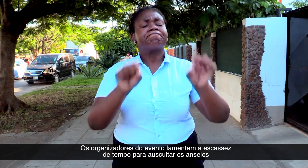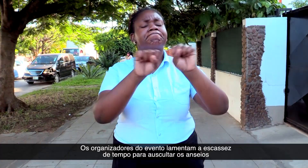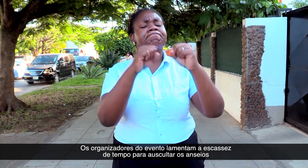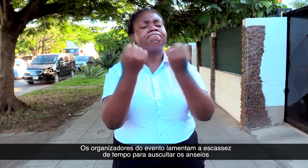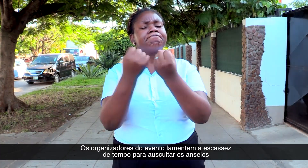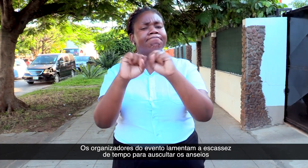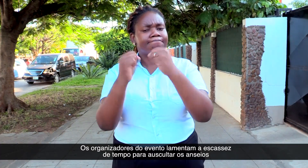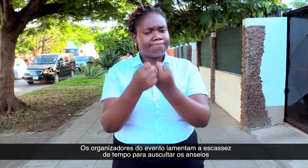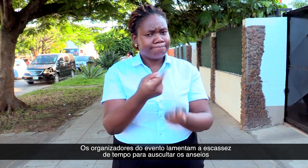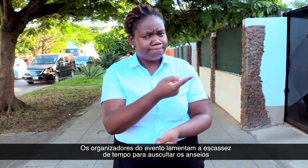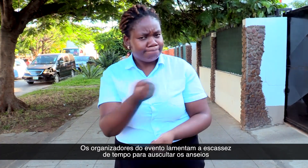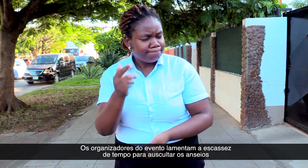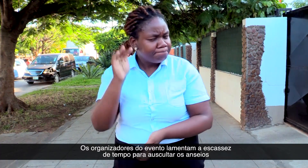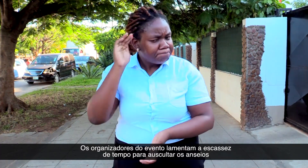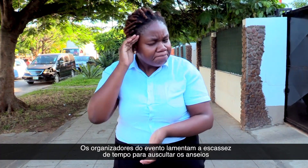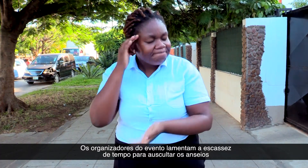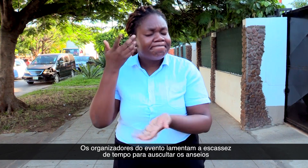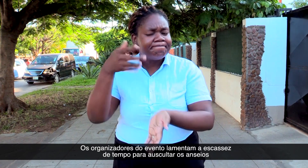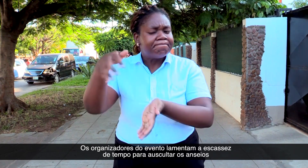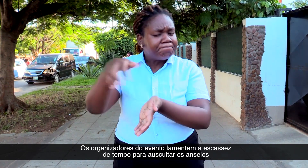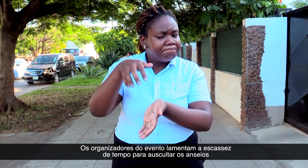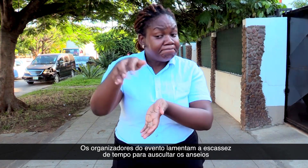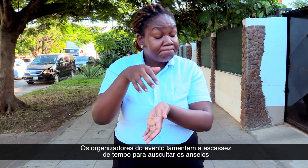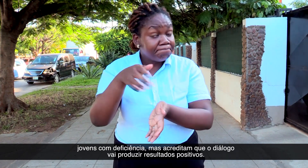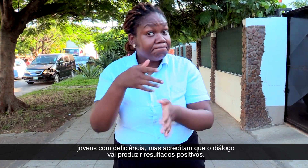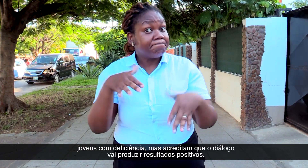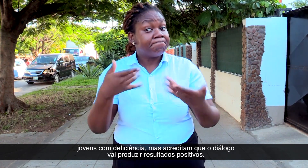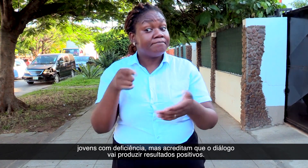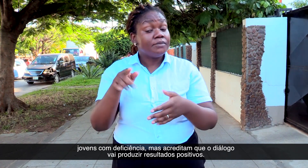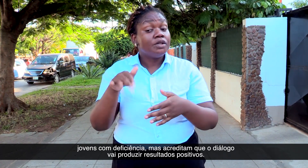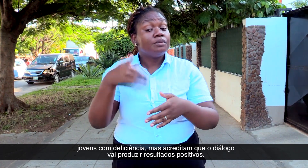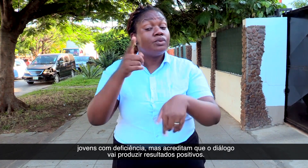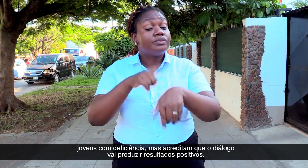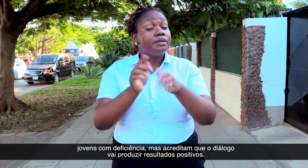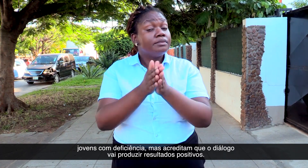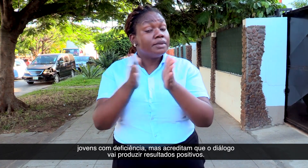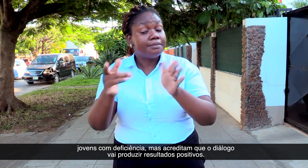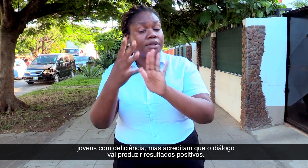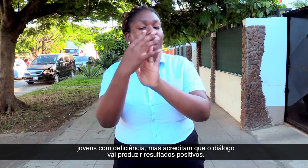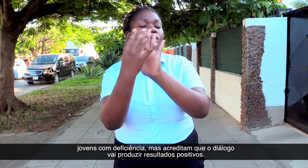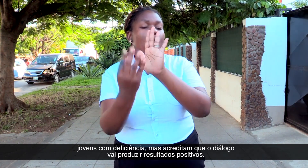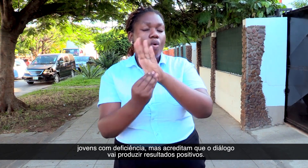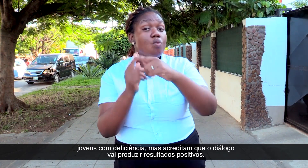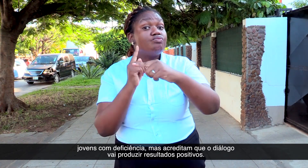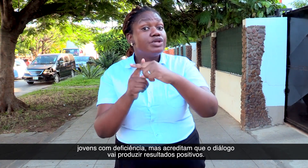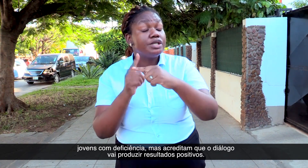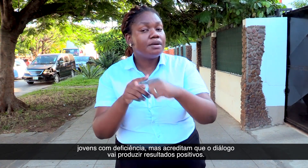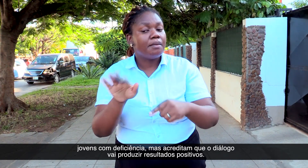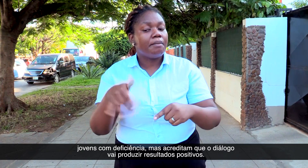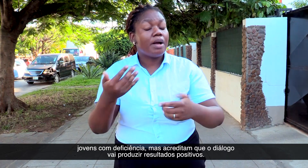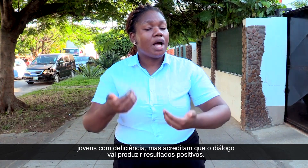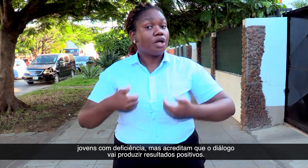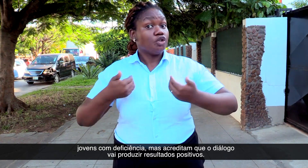Os organizadores do evento lamentam a escassez de tempo para auscultar os anseios dos jovens com deficiência, mas acreditam que o diálogo vai